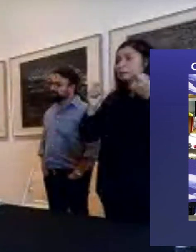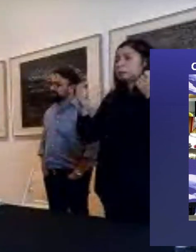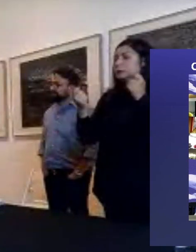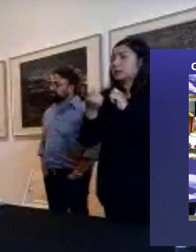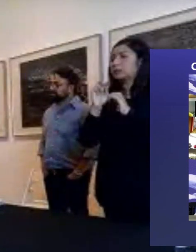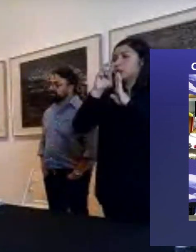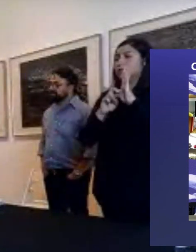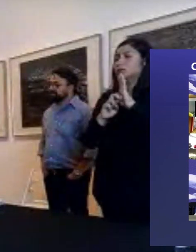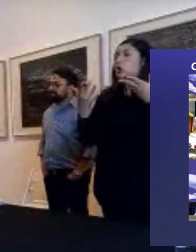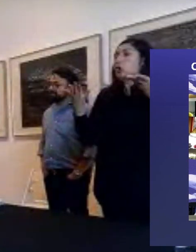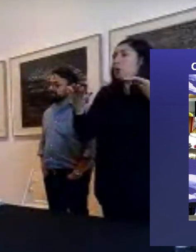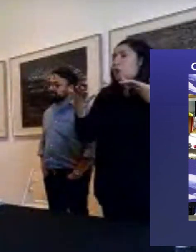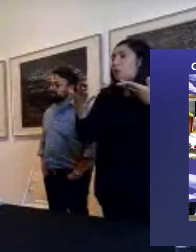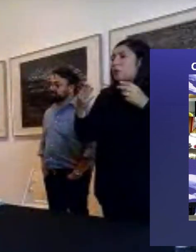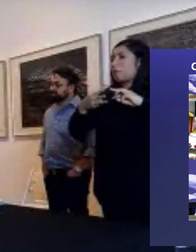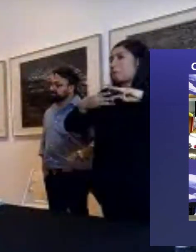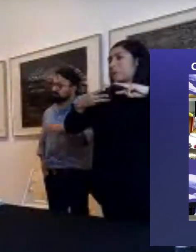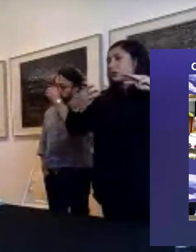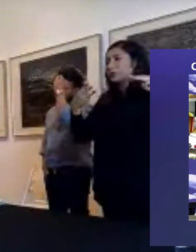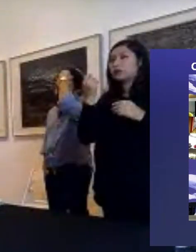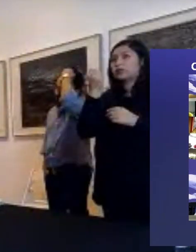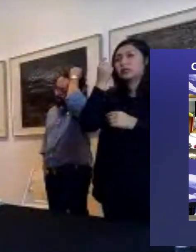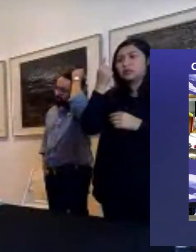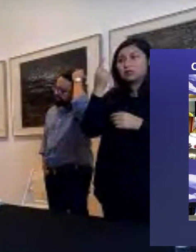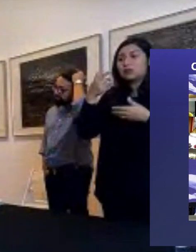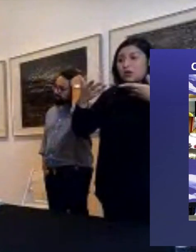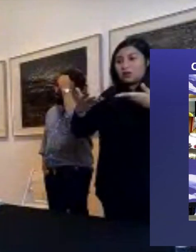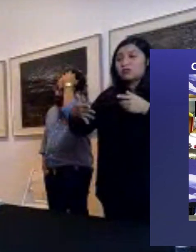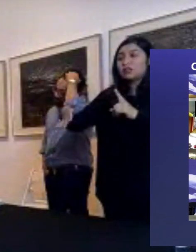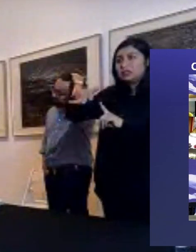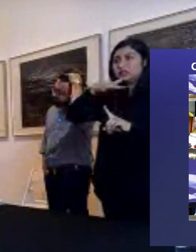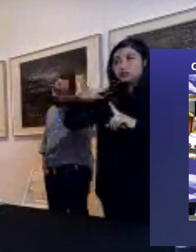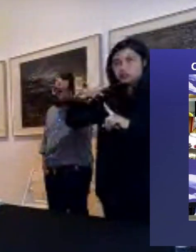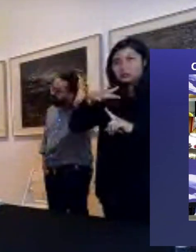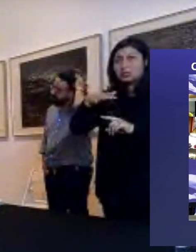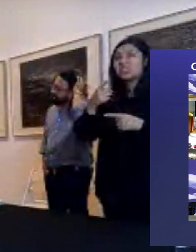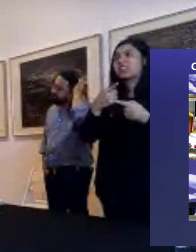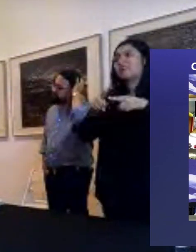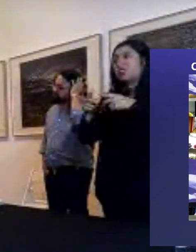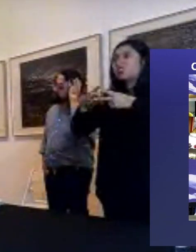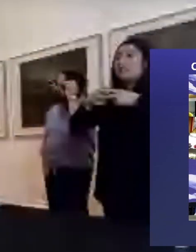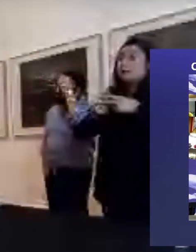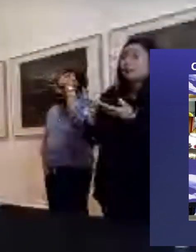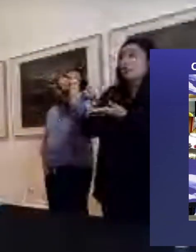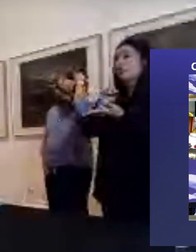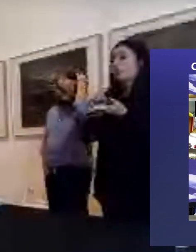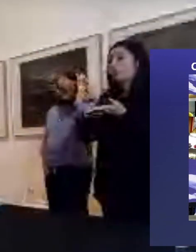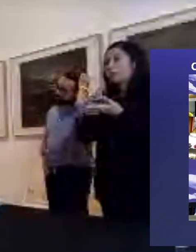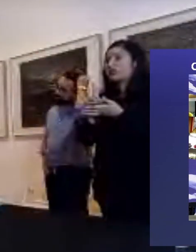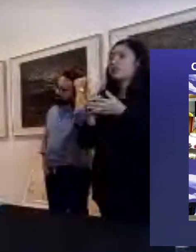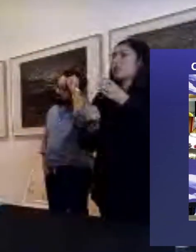metodología, entendiendo este tema de la virtualidad, y a partir de las distintas herramientas digitales y las prácticas, las